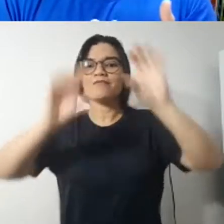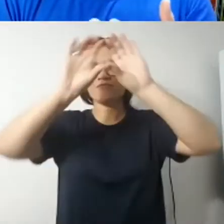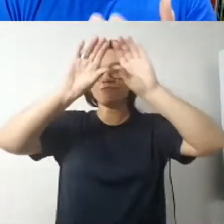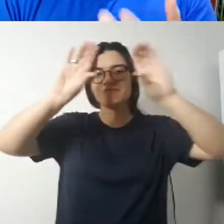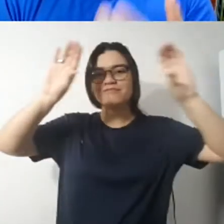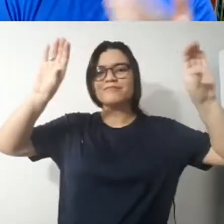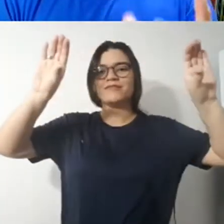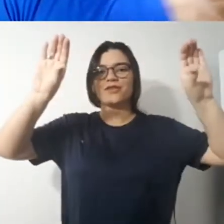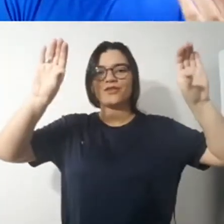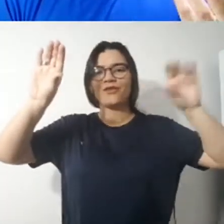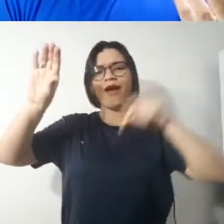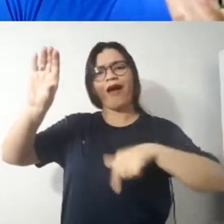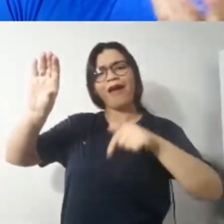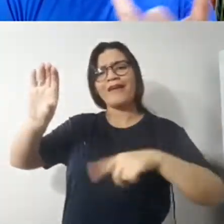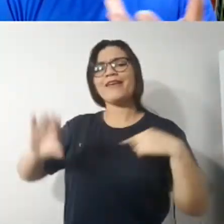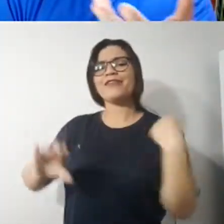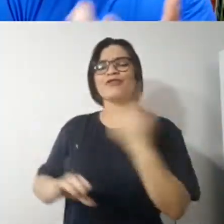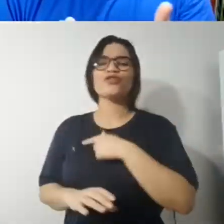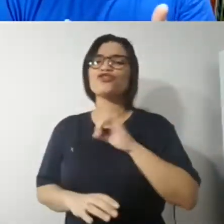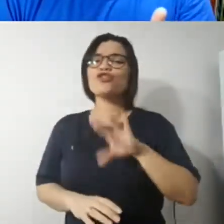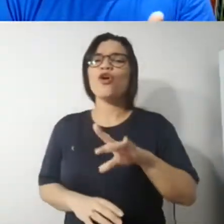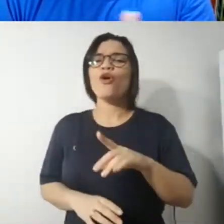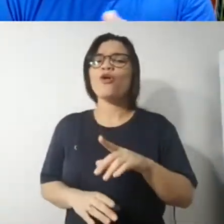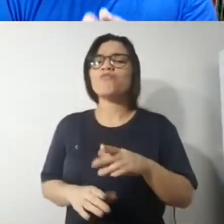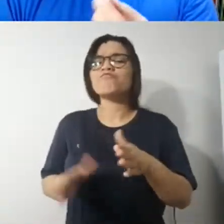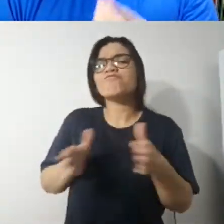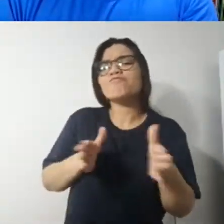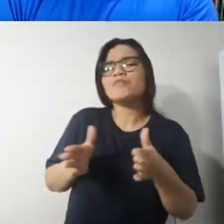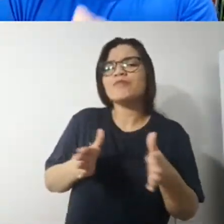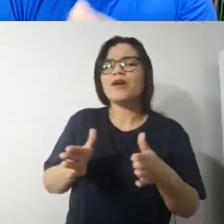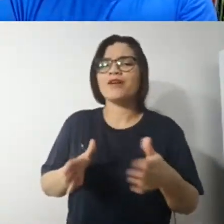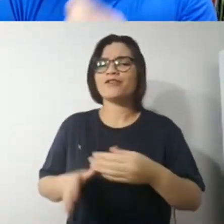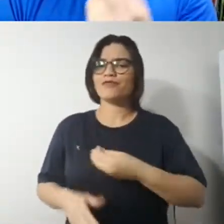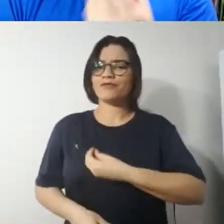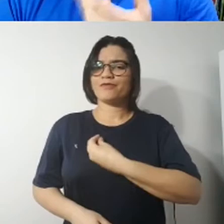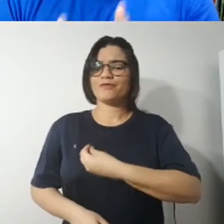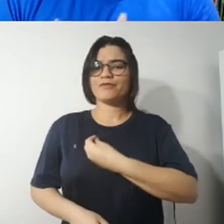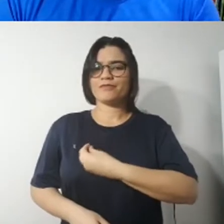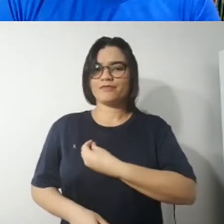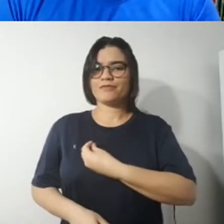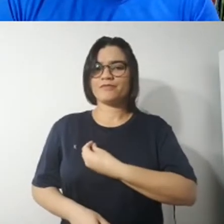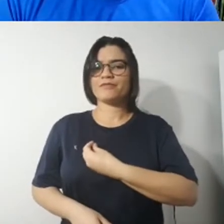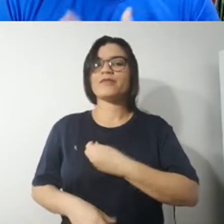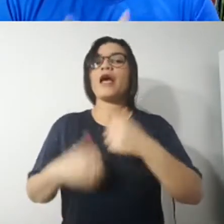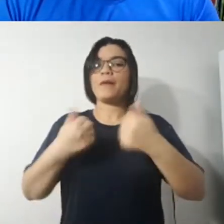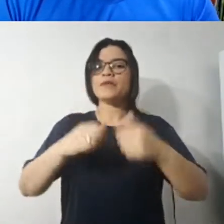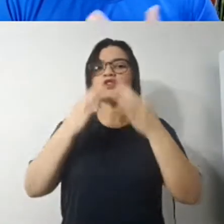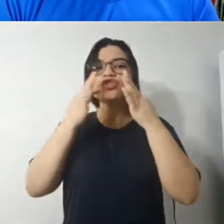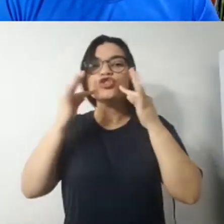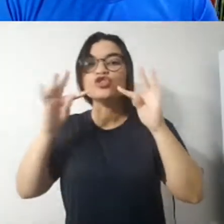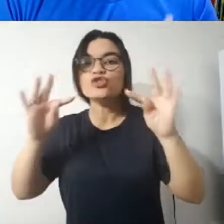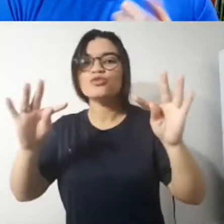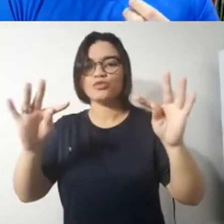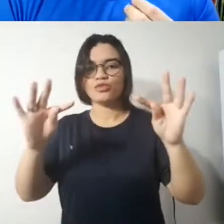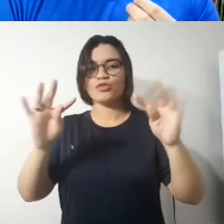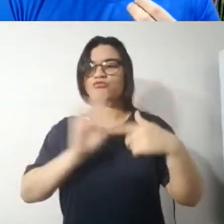vivermos testemunhando a respeito do nosso Pai Celestial a partir do nosso testemunho, daquilo que